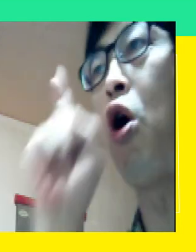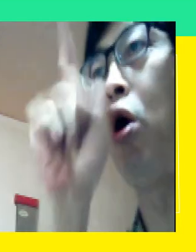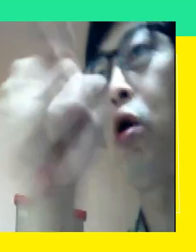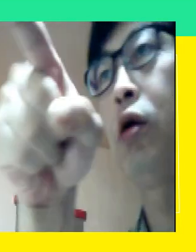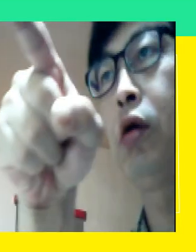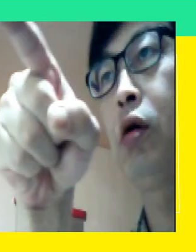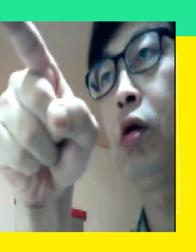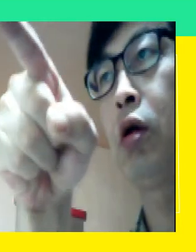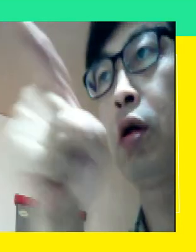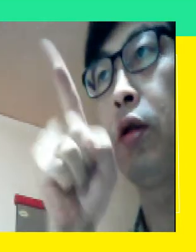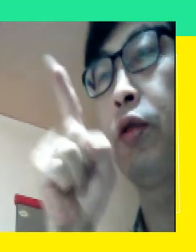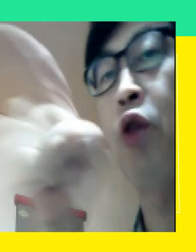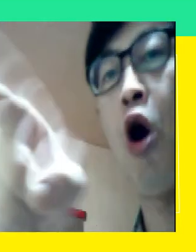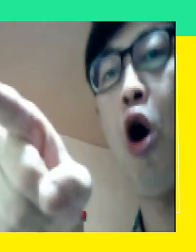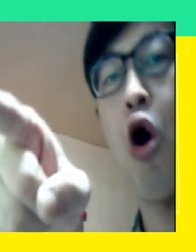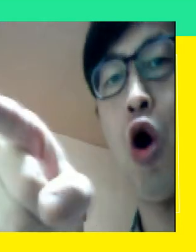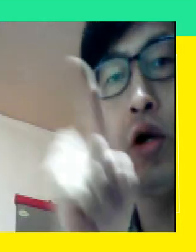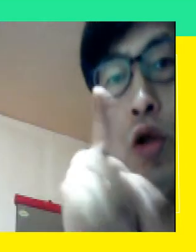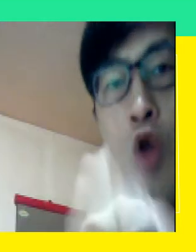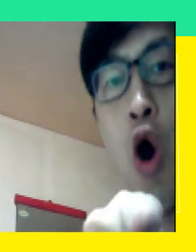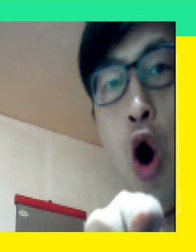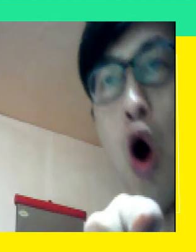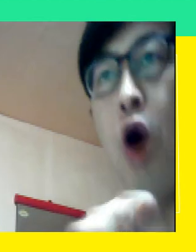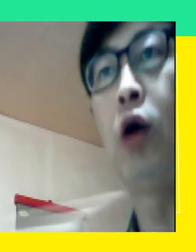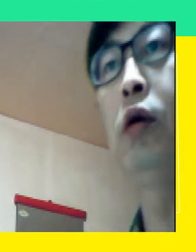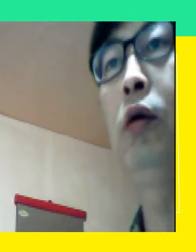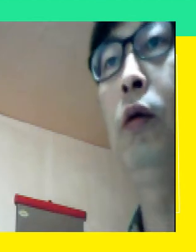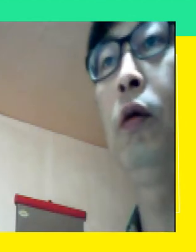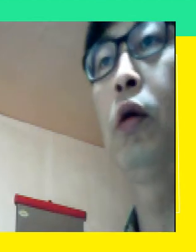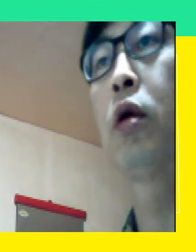너 너 너